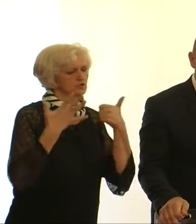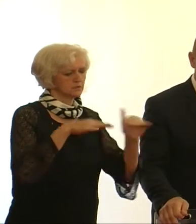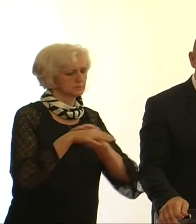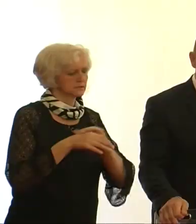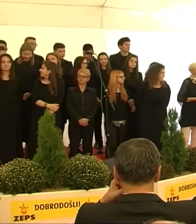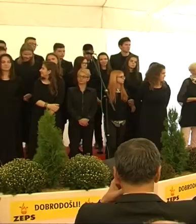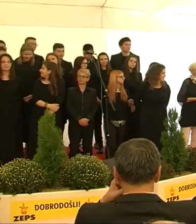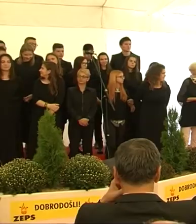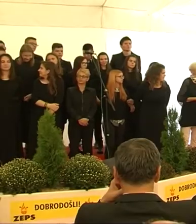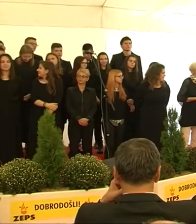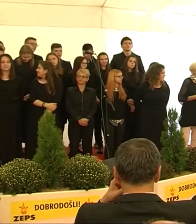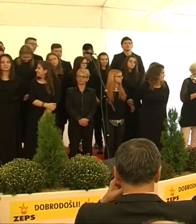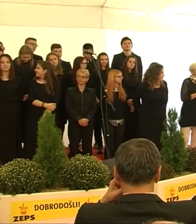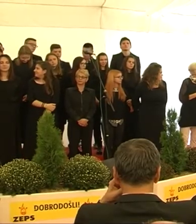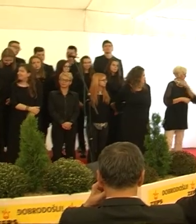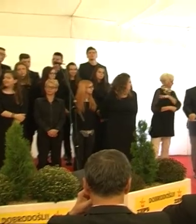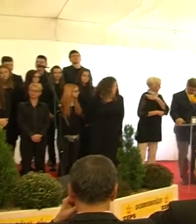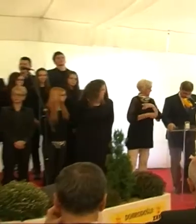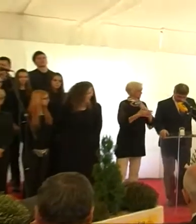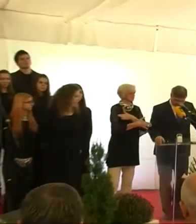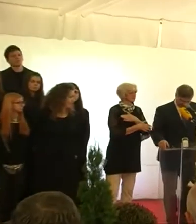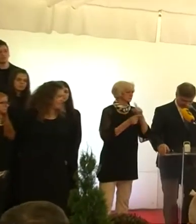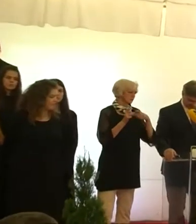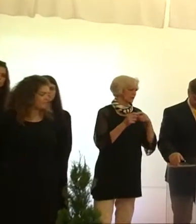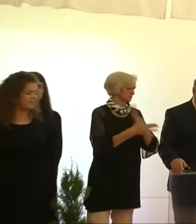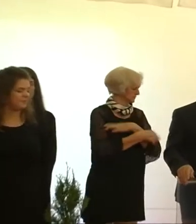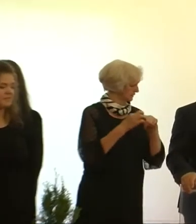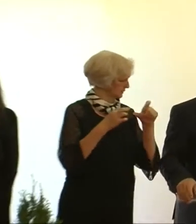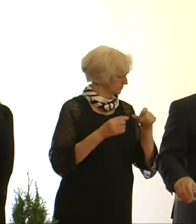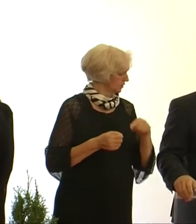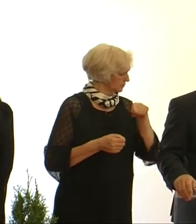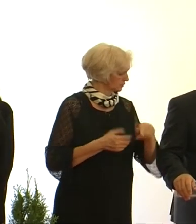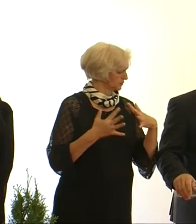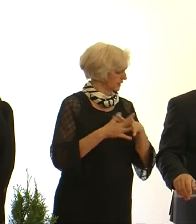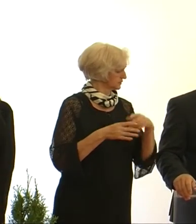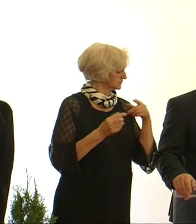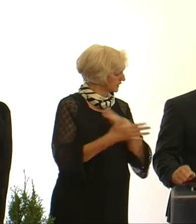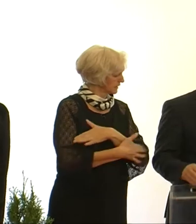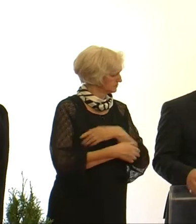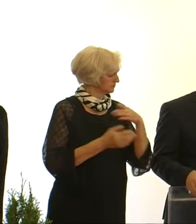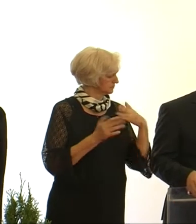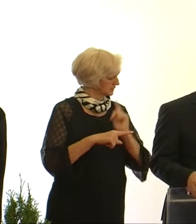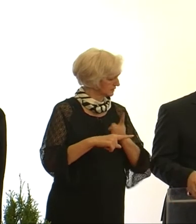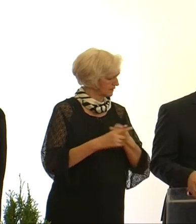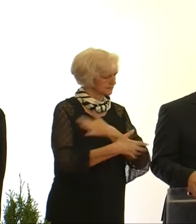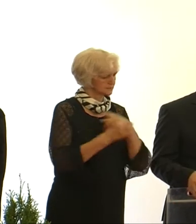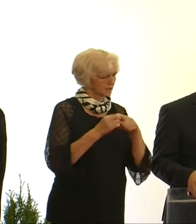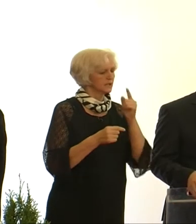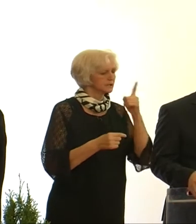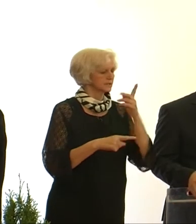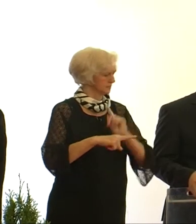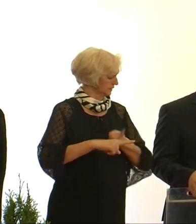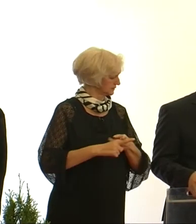1000 izlagača. Otvarajući ovogodišnji sajam ZEPS, predsjedavajući vijeća ministara BiH Denis Zvizdić je istakao da ZEPS